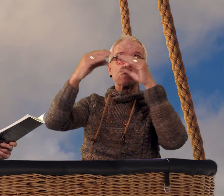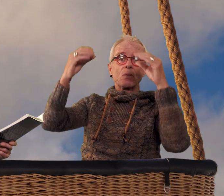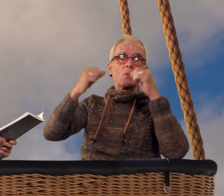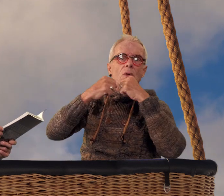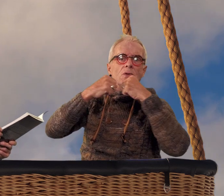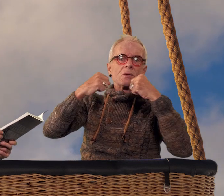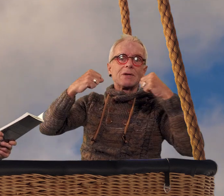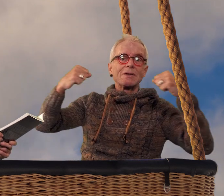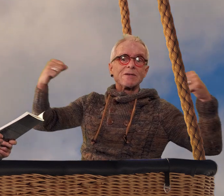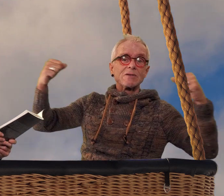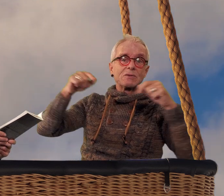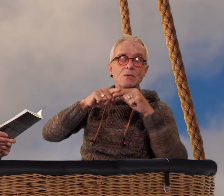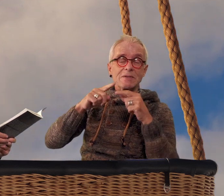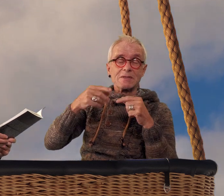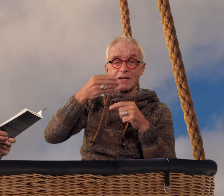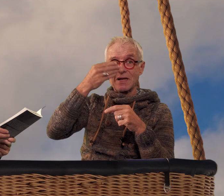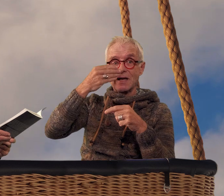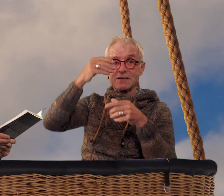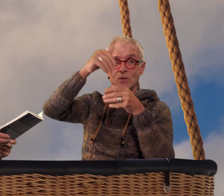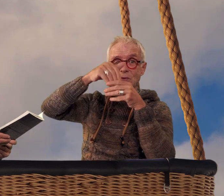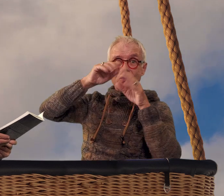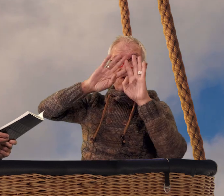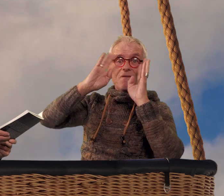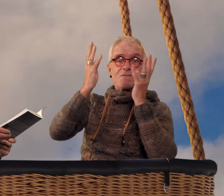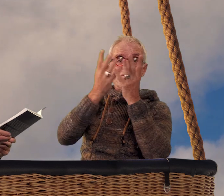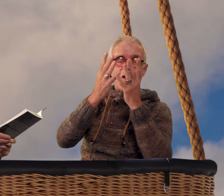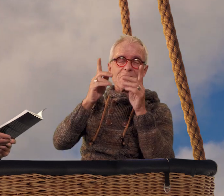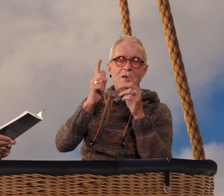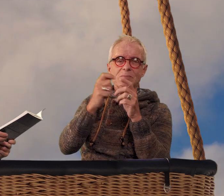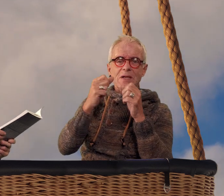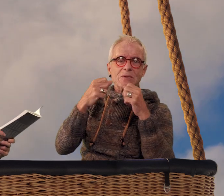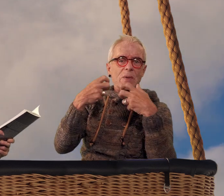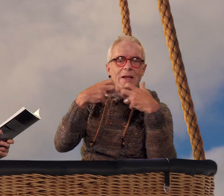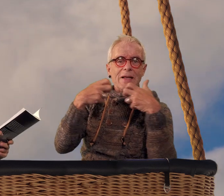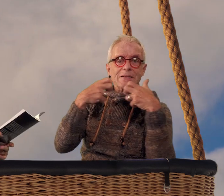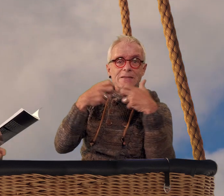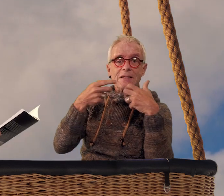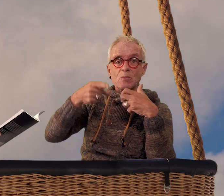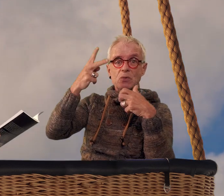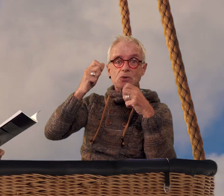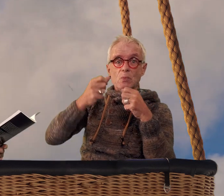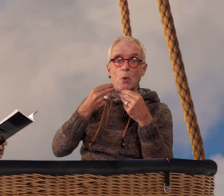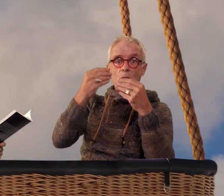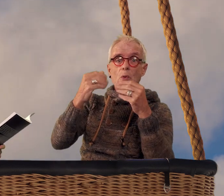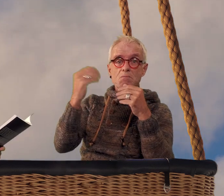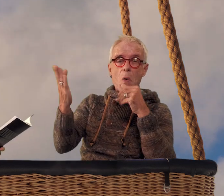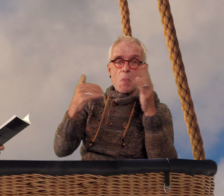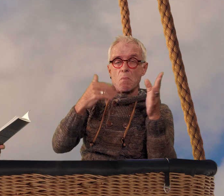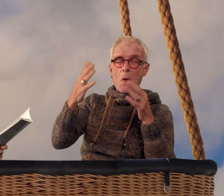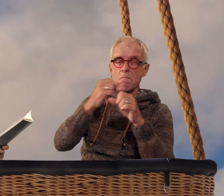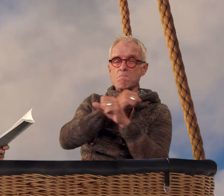densité et le fluide, enfermé sous les bandes de l'aérostat, acquérant plus d'élasticité, en pourrait faire éclater les parois.